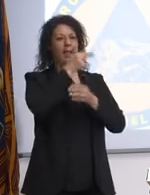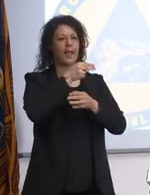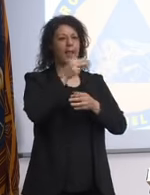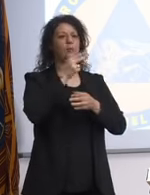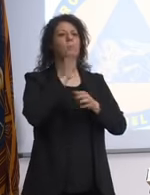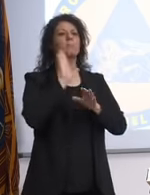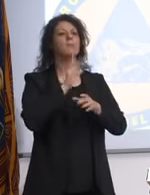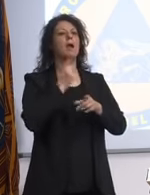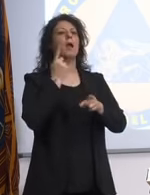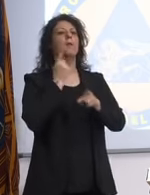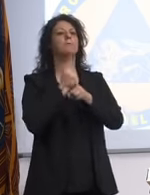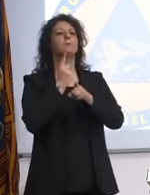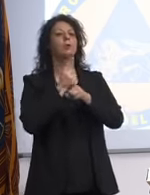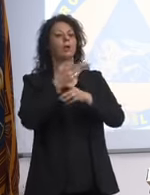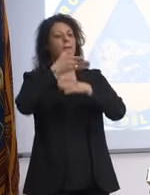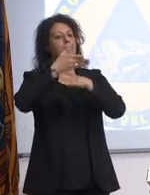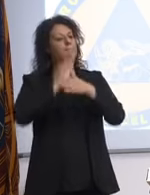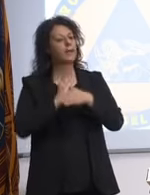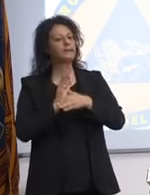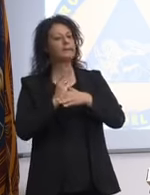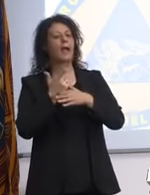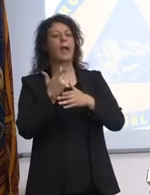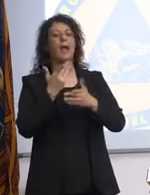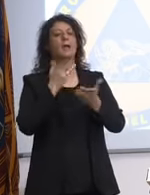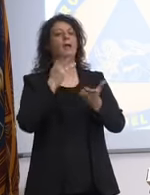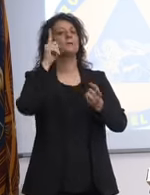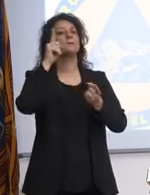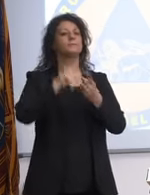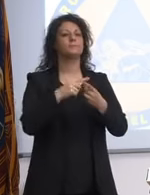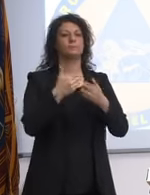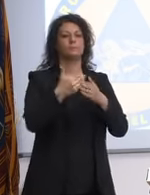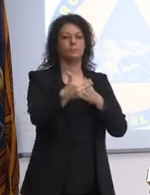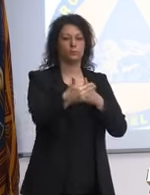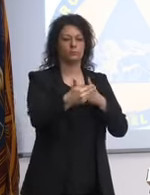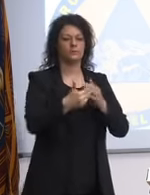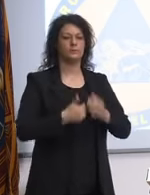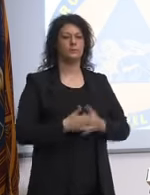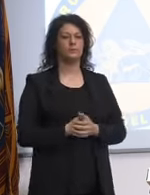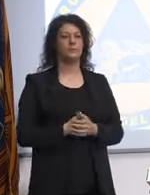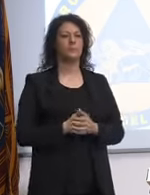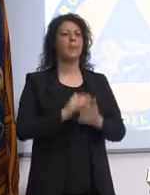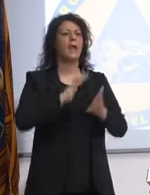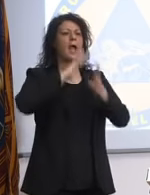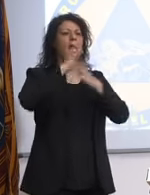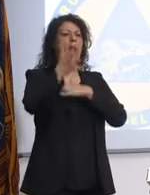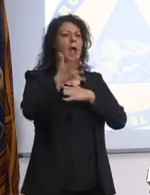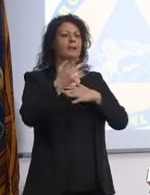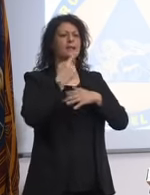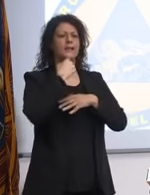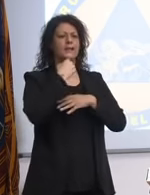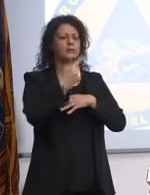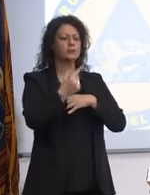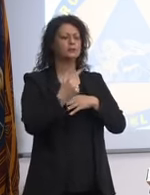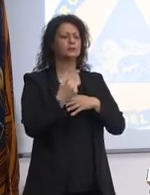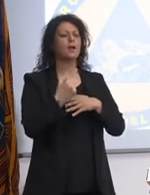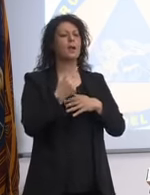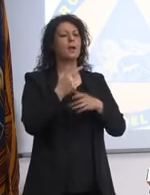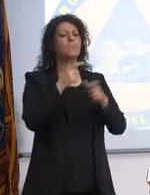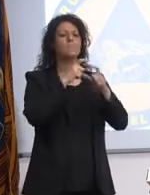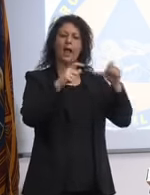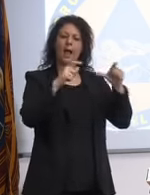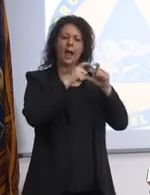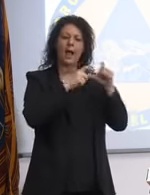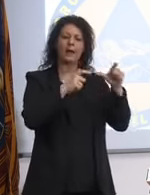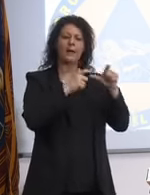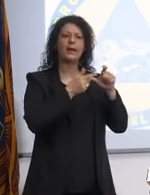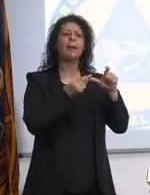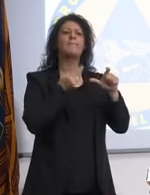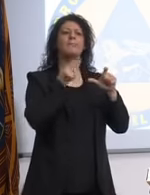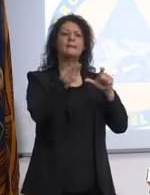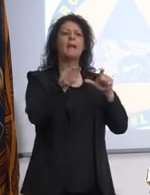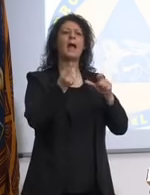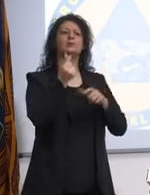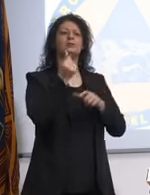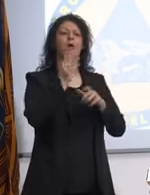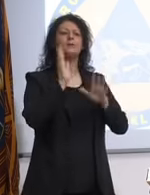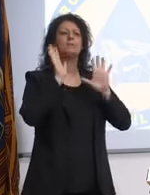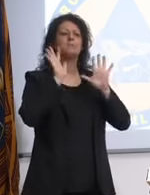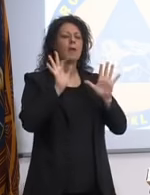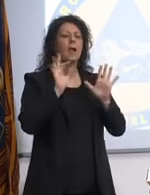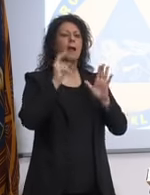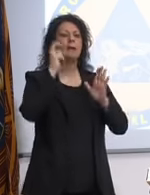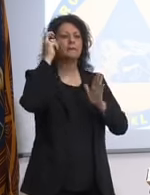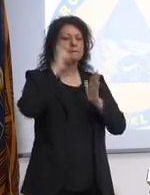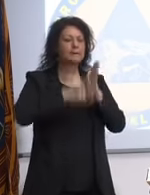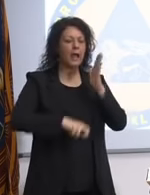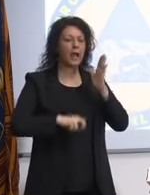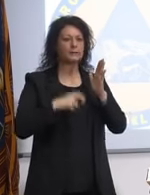liquidità non la vedrò mai. Altri dicono, ma mi offrono soldi, le banche, ma a tassi che sono quelli di un